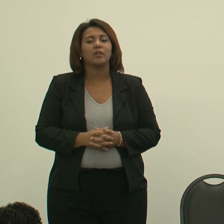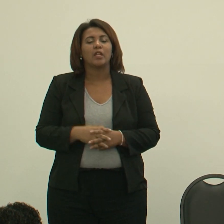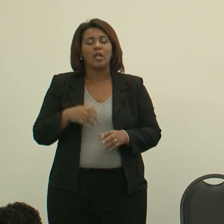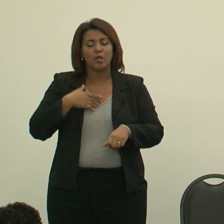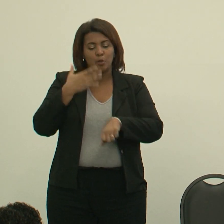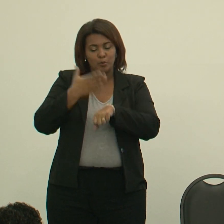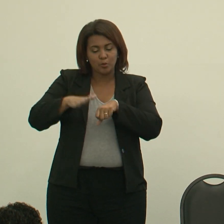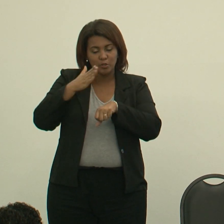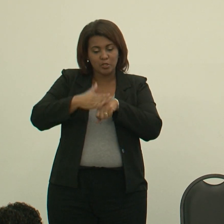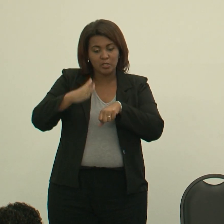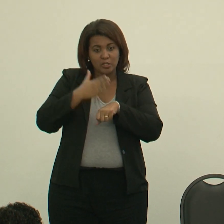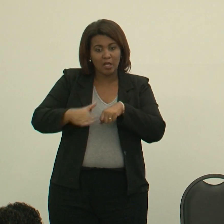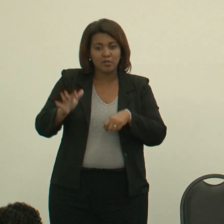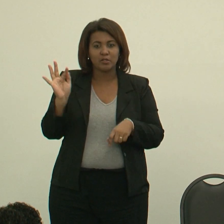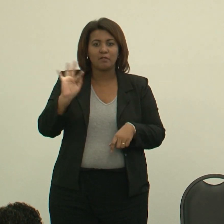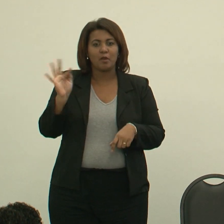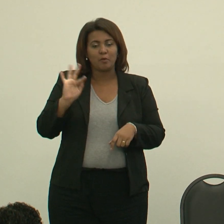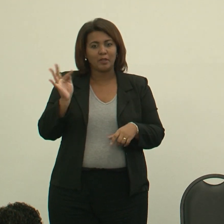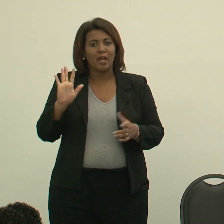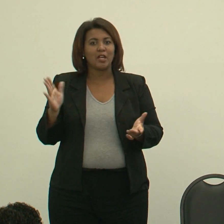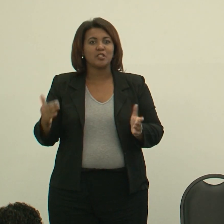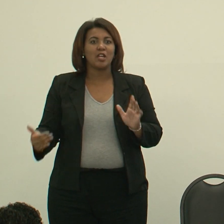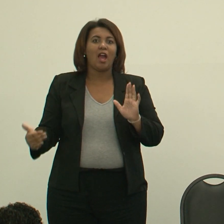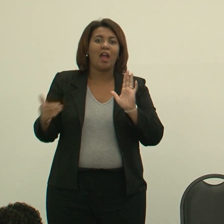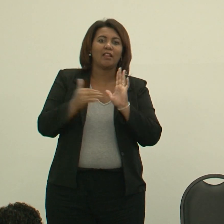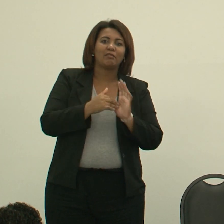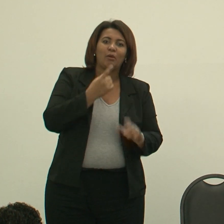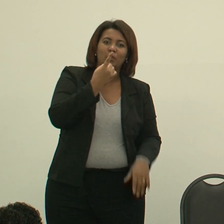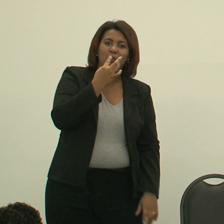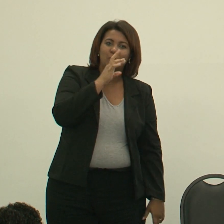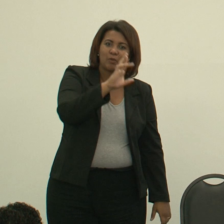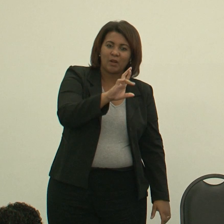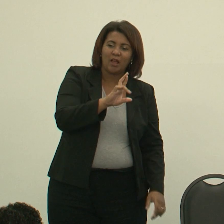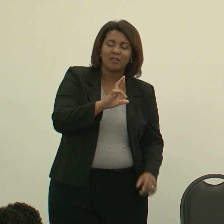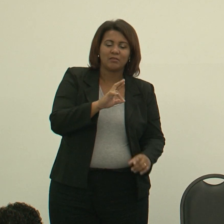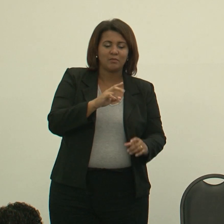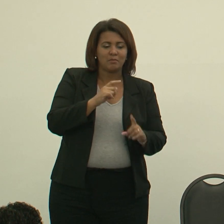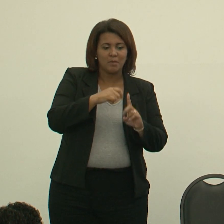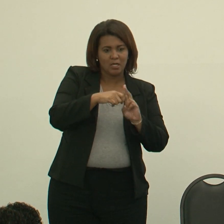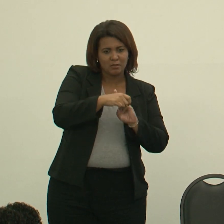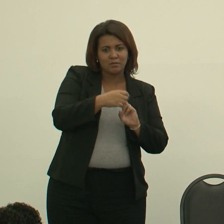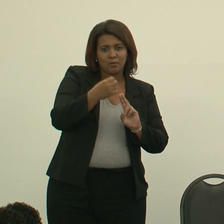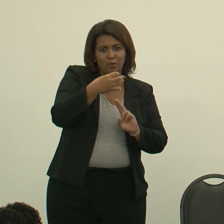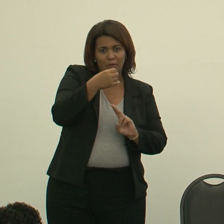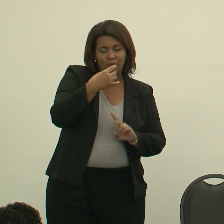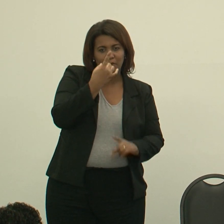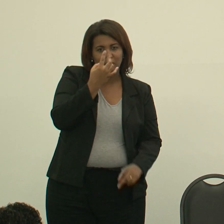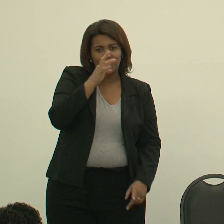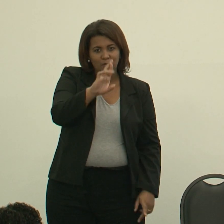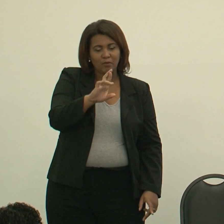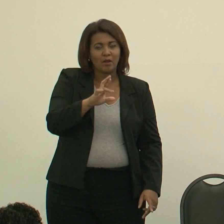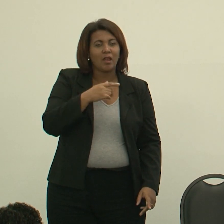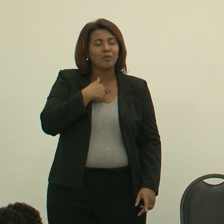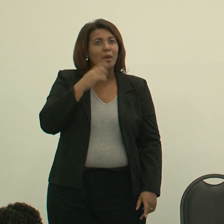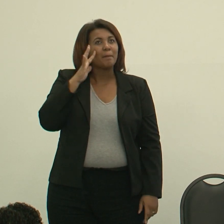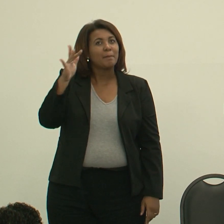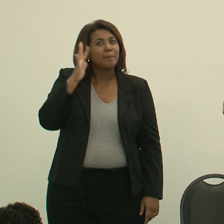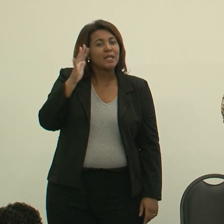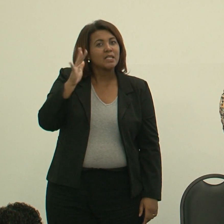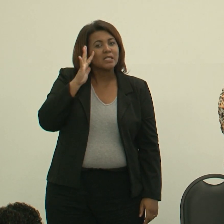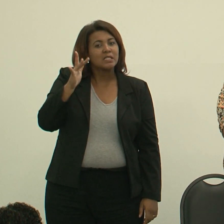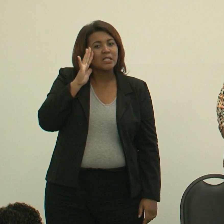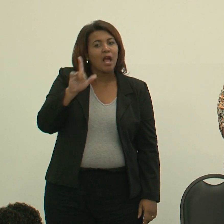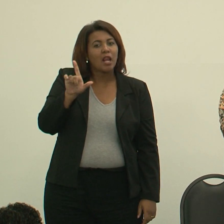estágio da graduação ao doutorado, estou no primeiro ano, nos primeiros meses de doutorado. E assim, a ideia é pensar literatura